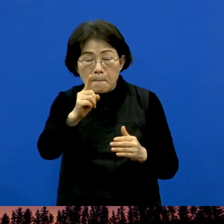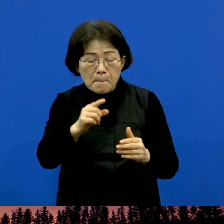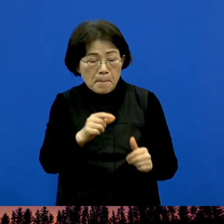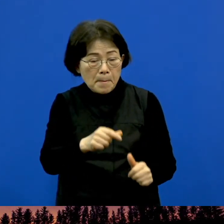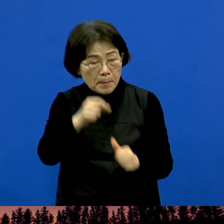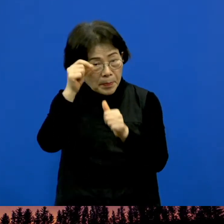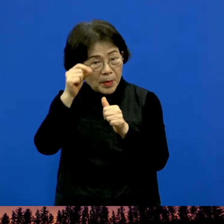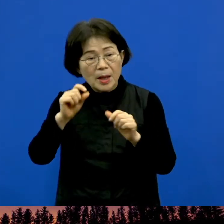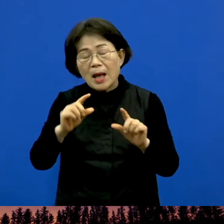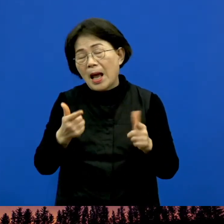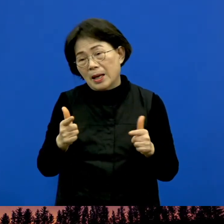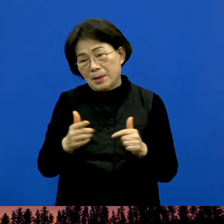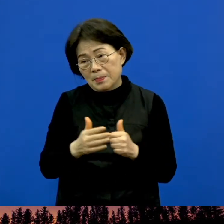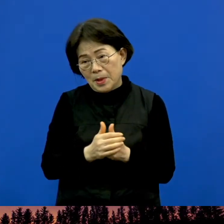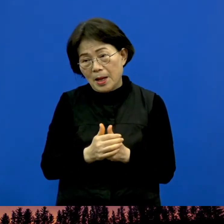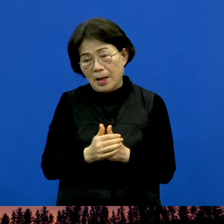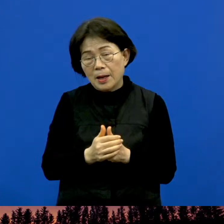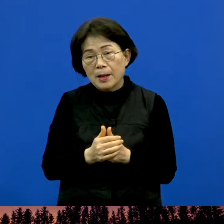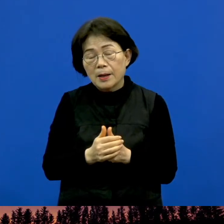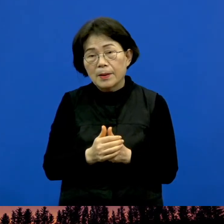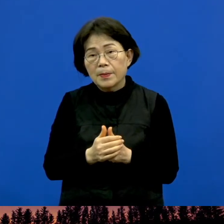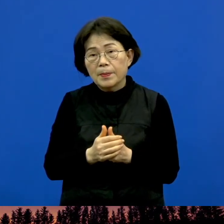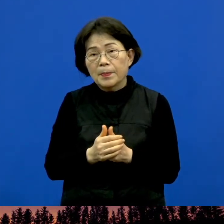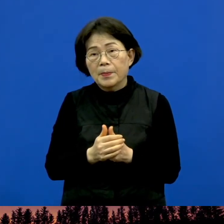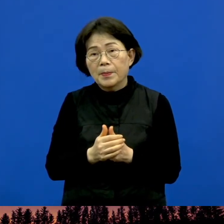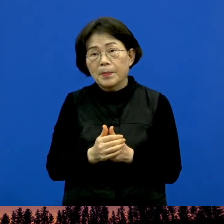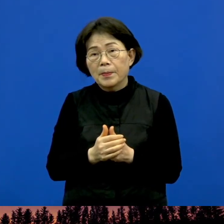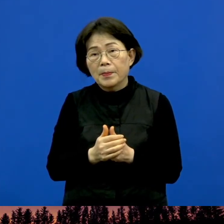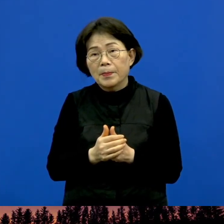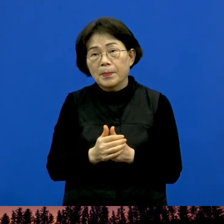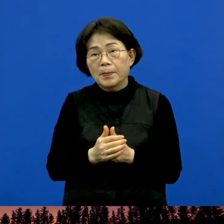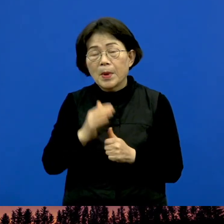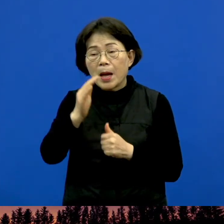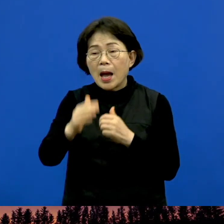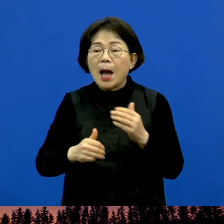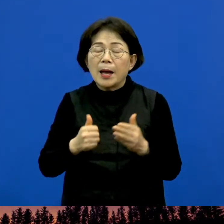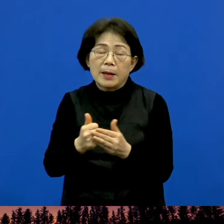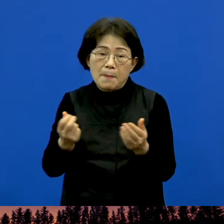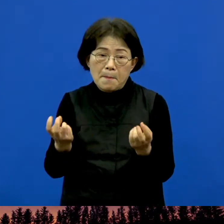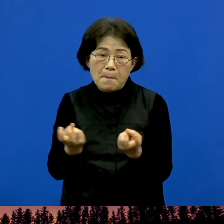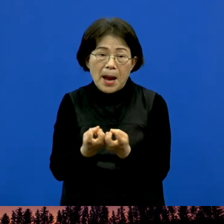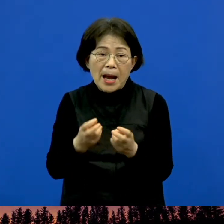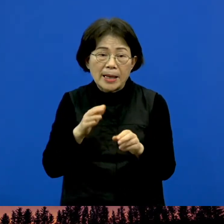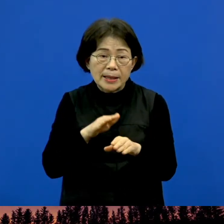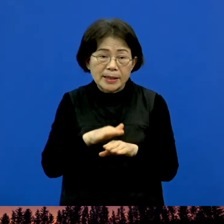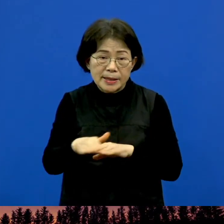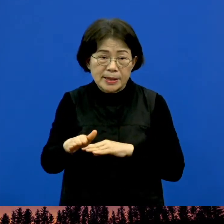해가지고 공채하지 않아요. 하나님 공채하세요. 그 하나님 방식이 아니에요.